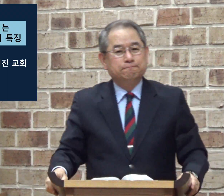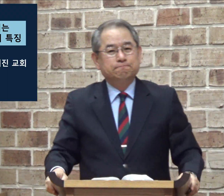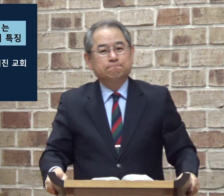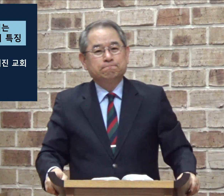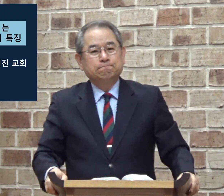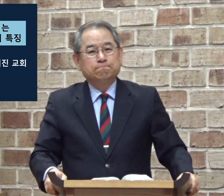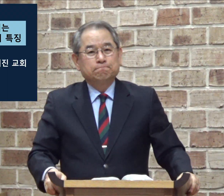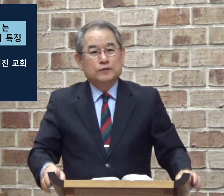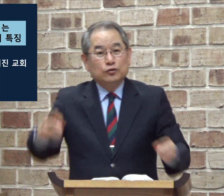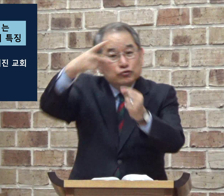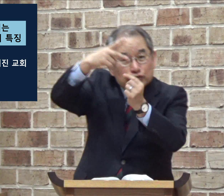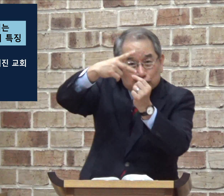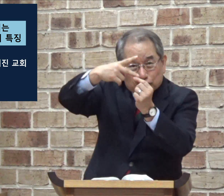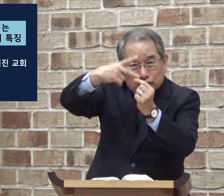또한 이 안디옥 교회는